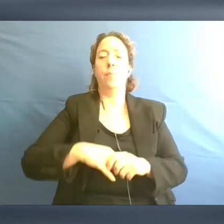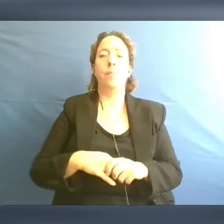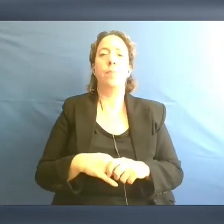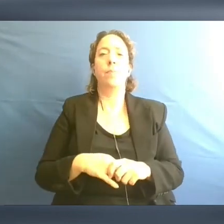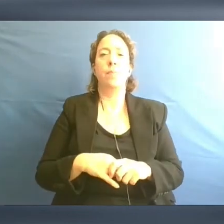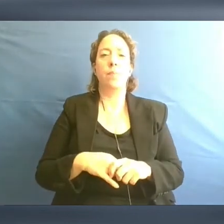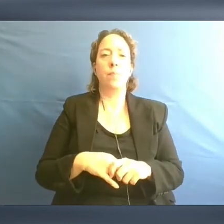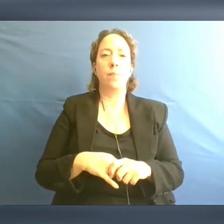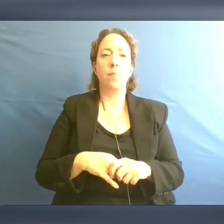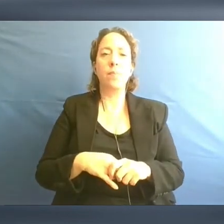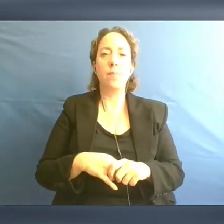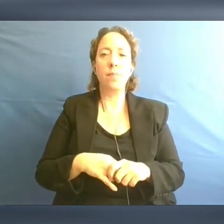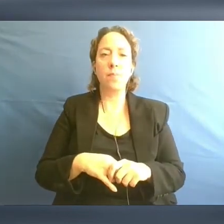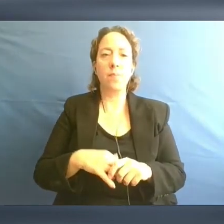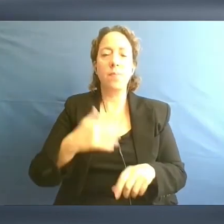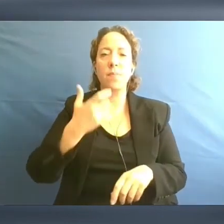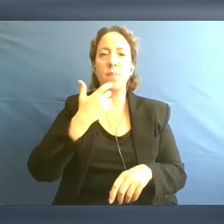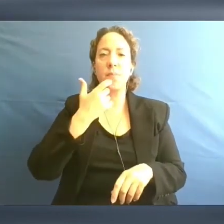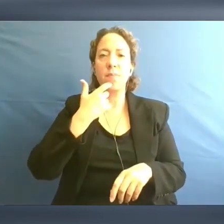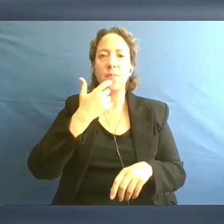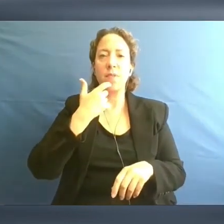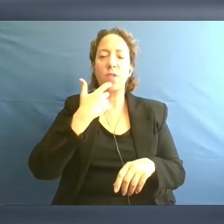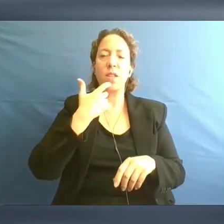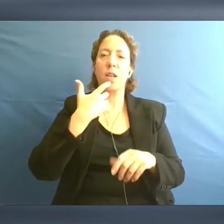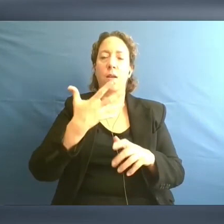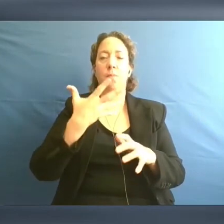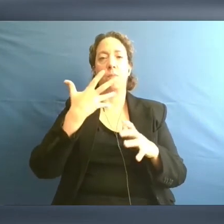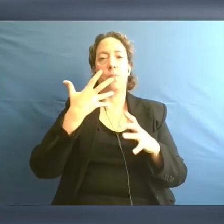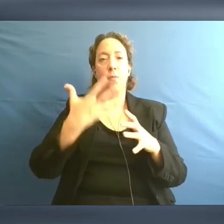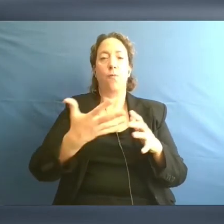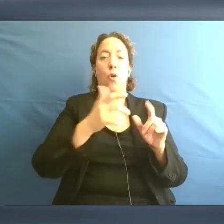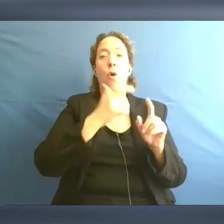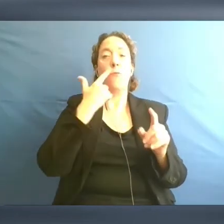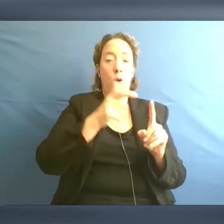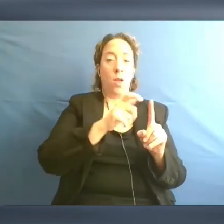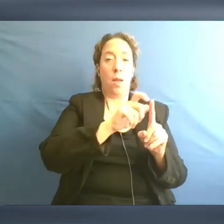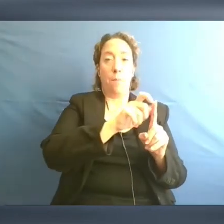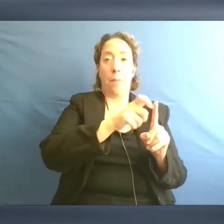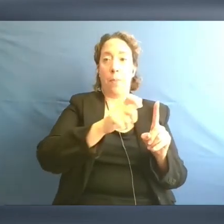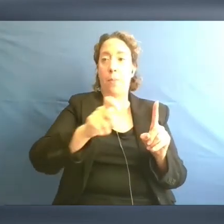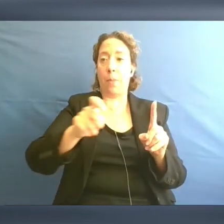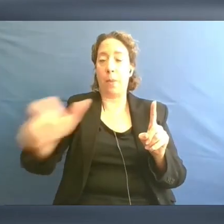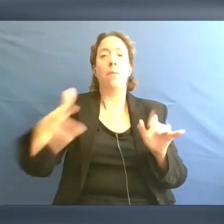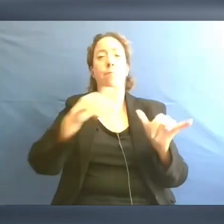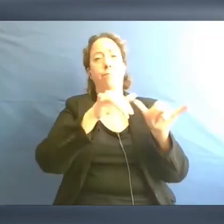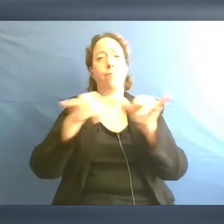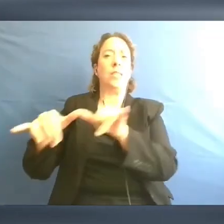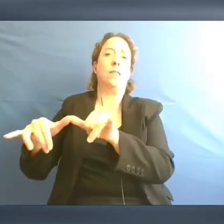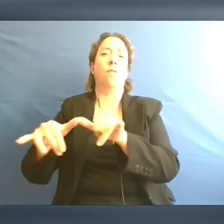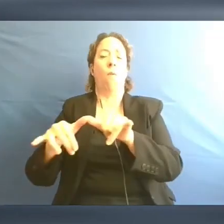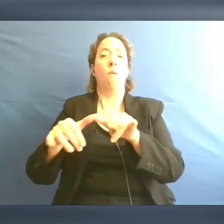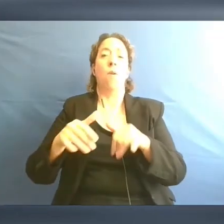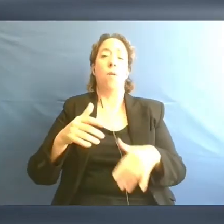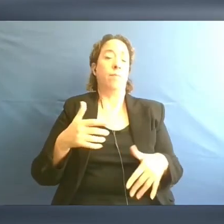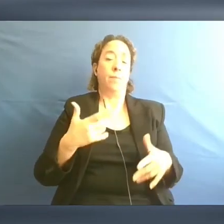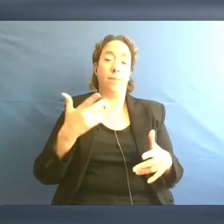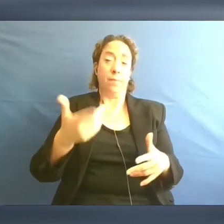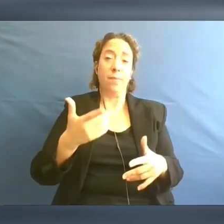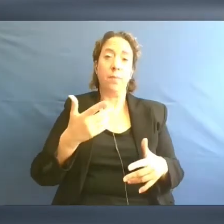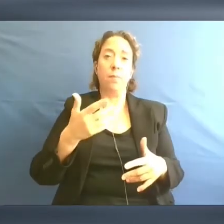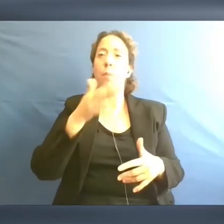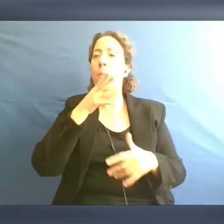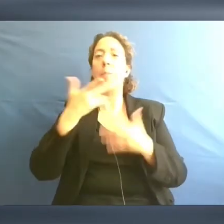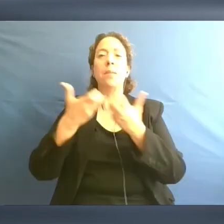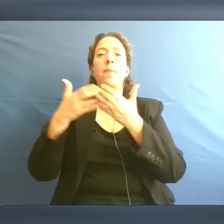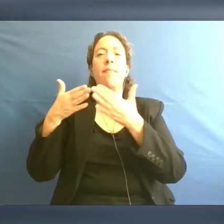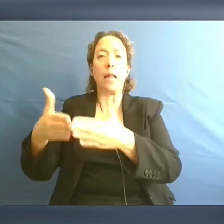on apporte le bénéfice de l'harmonisation dans toute la chaîne qui est utilisée. Et ce besoin est nécessaire, bien sûr, pour l'harmonisation. On ne peut pas se permettre d'avoir des navigateurs